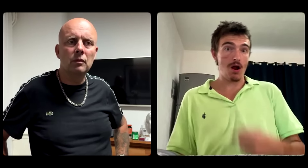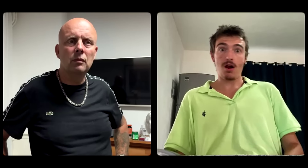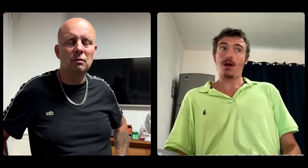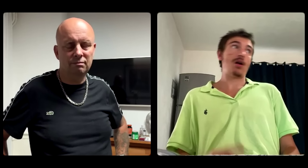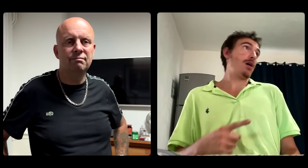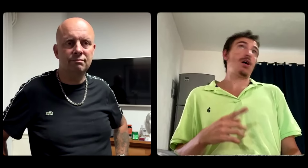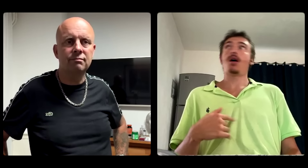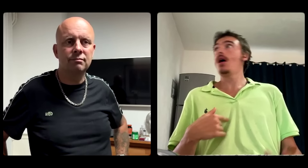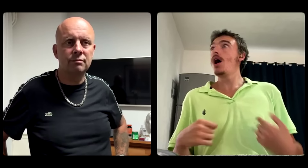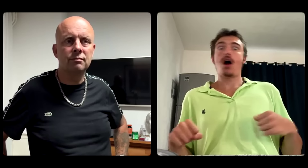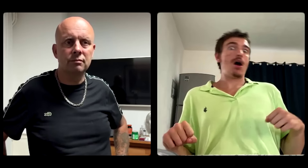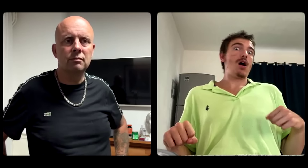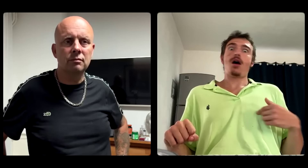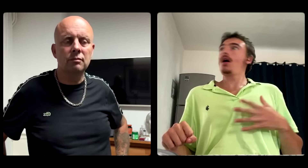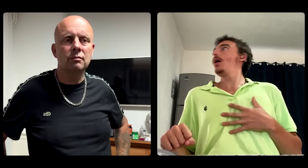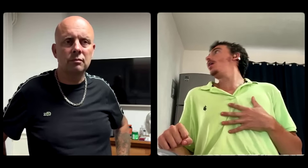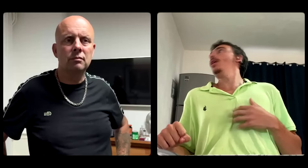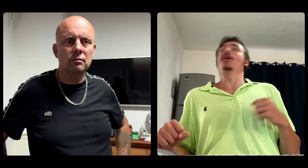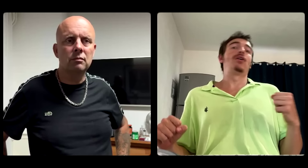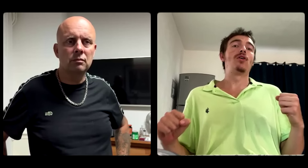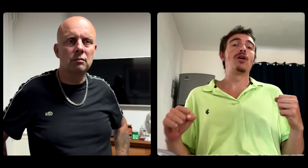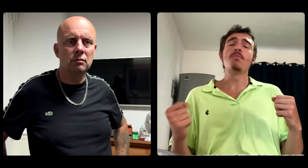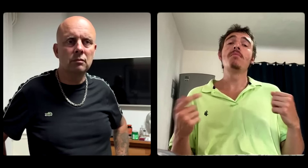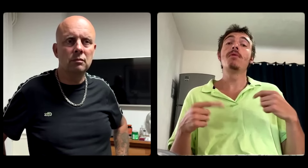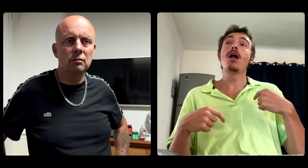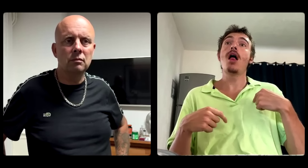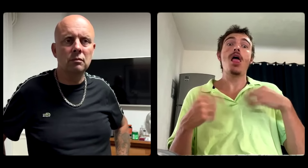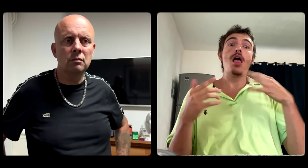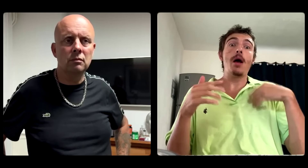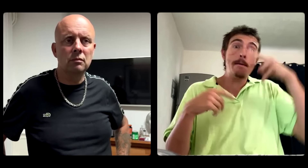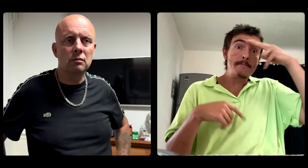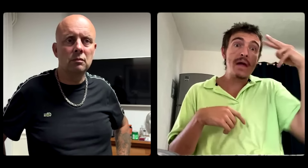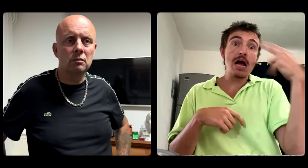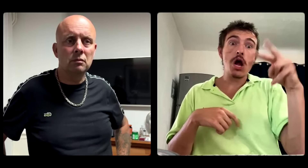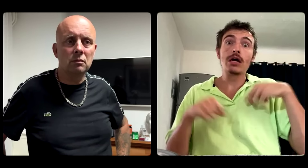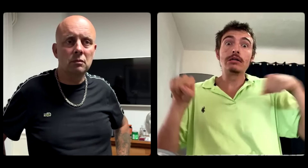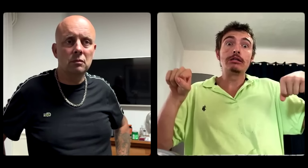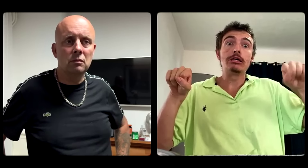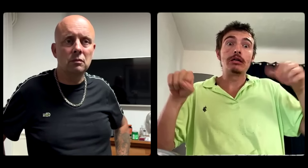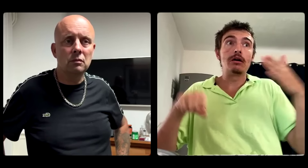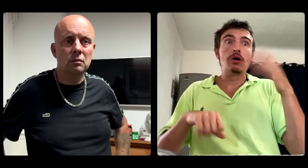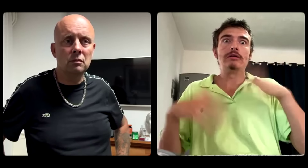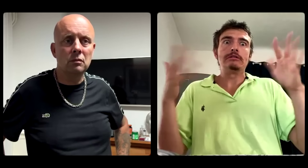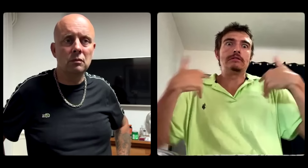Oké, je hebt gelijk. Je hebt, ja, oké. Weet je wat? Weet je wat? Je hebt gelijk.